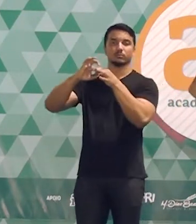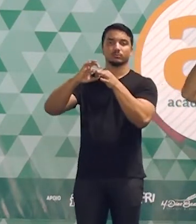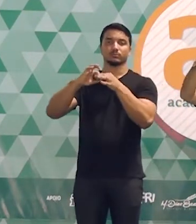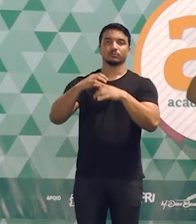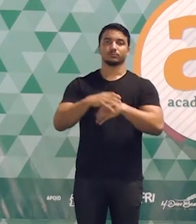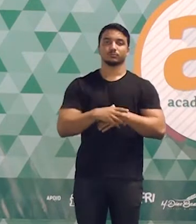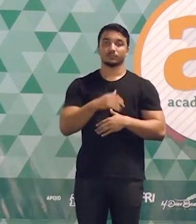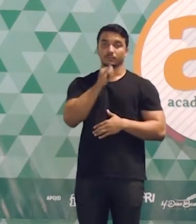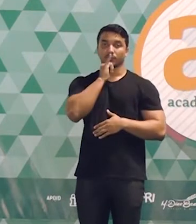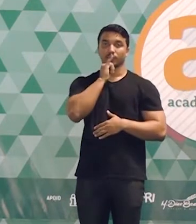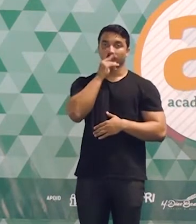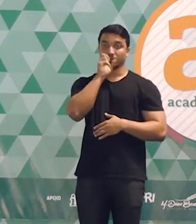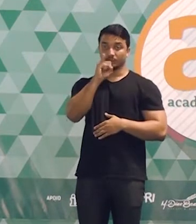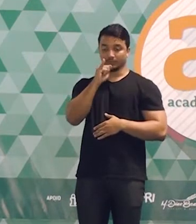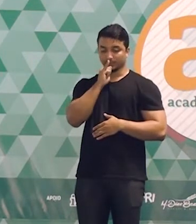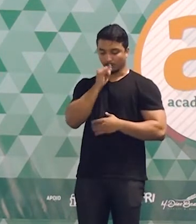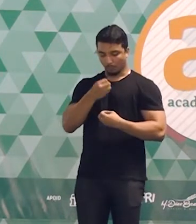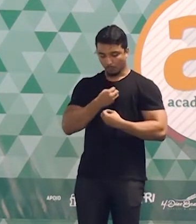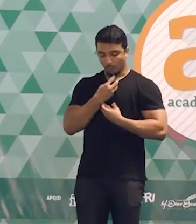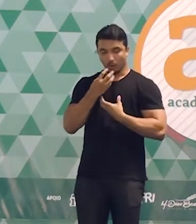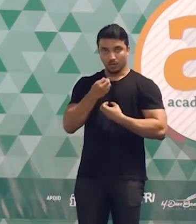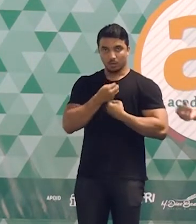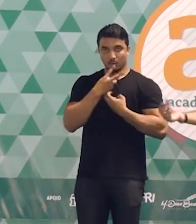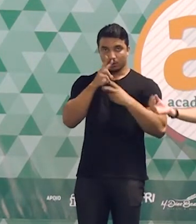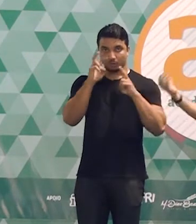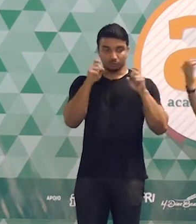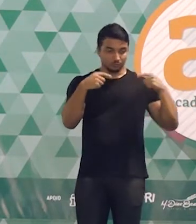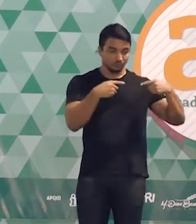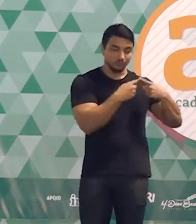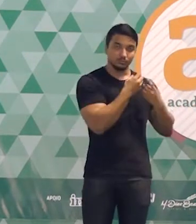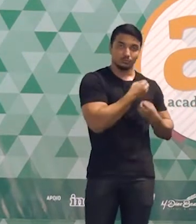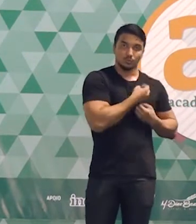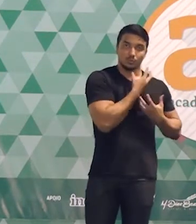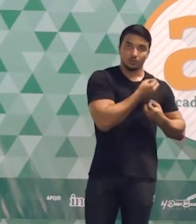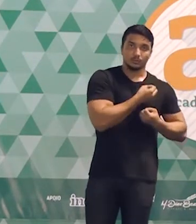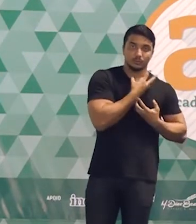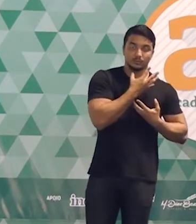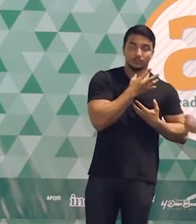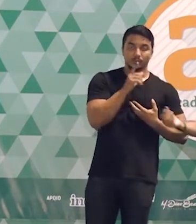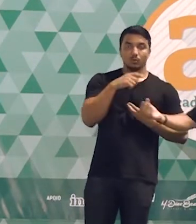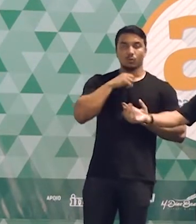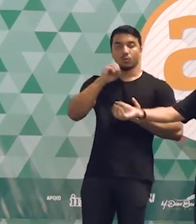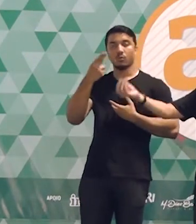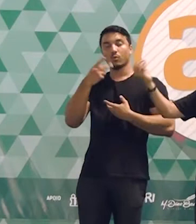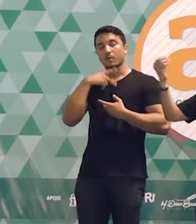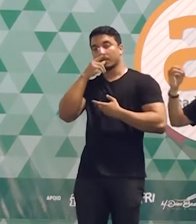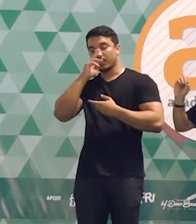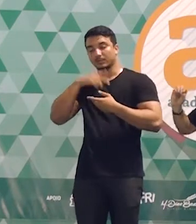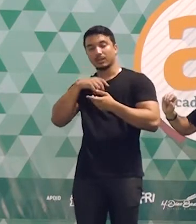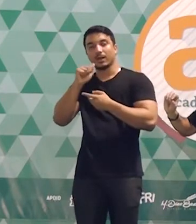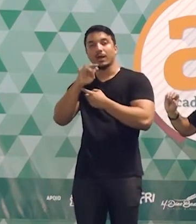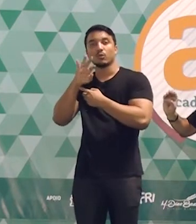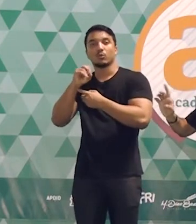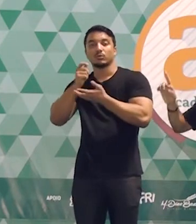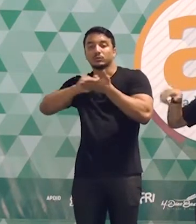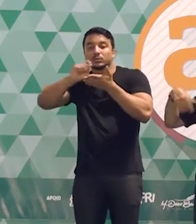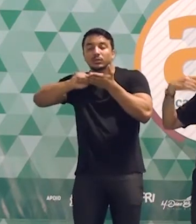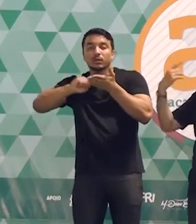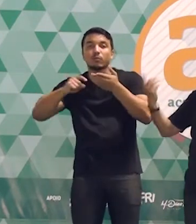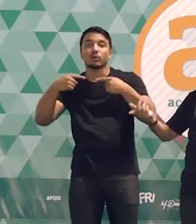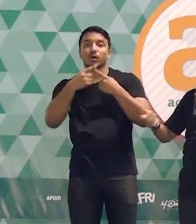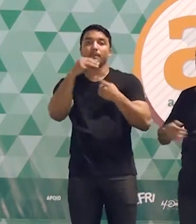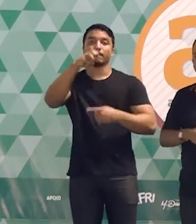coisa. Se fosse um poema tratando sobre a própria poesia, ou sobre o próprio ato de escrever um poema,